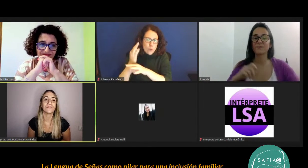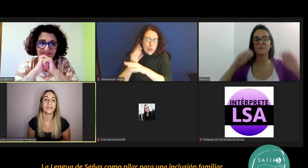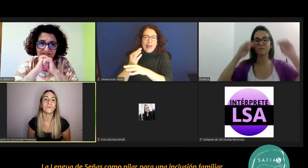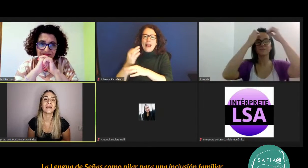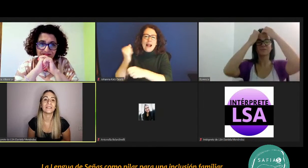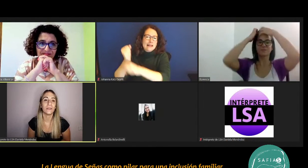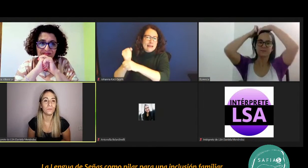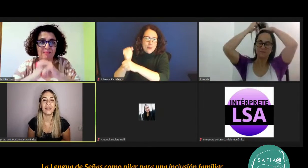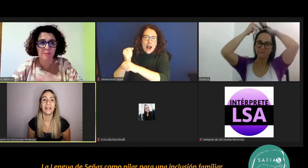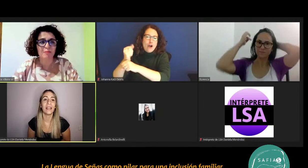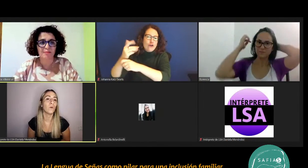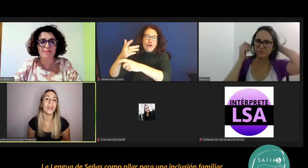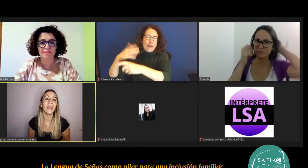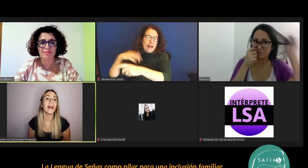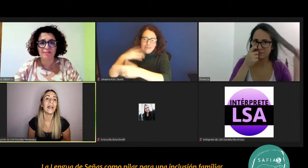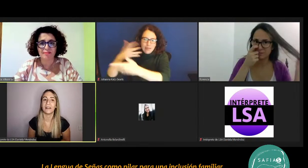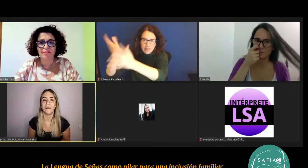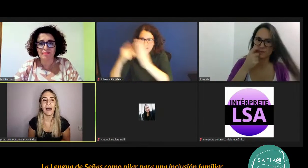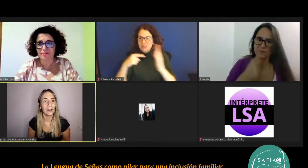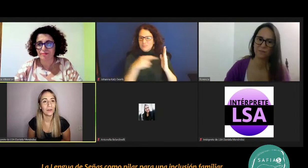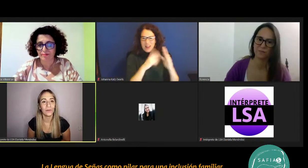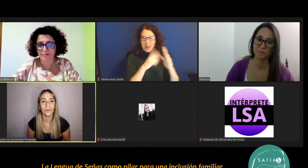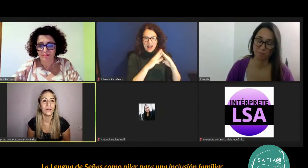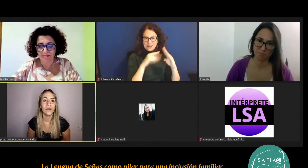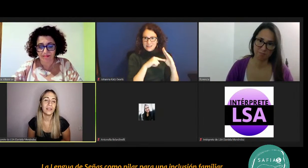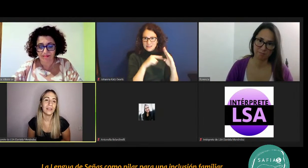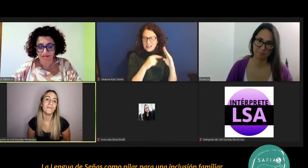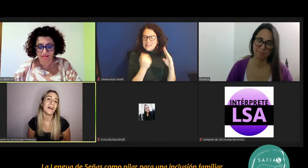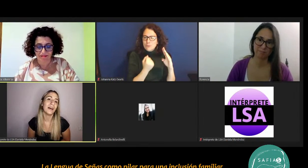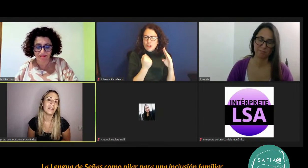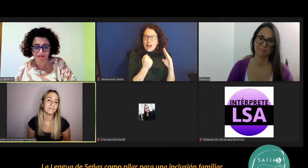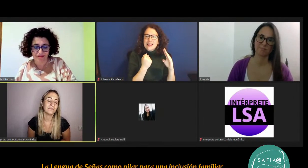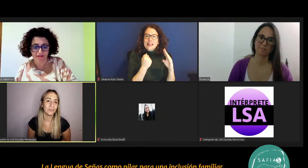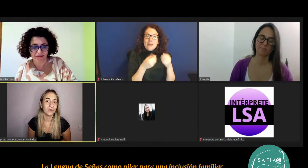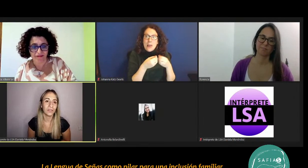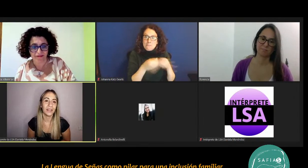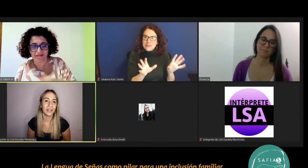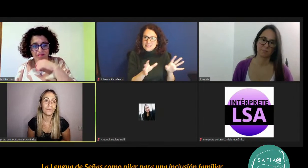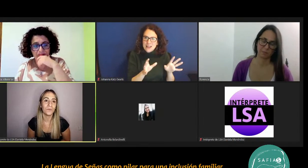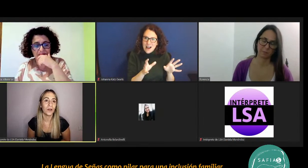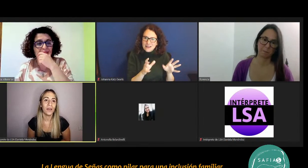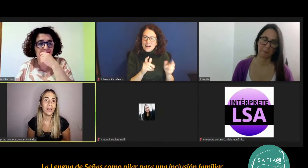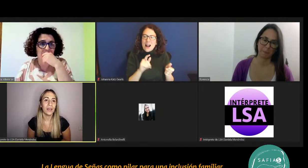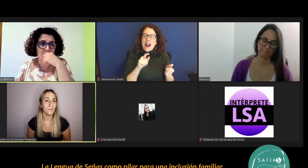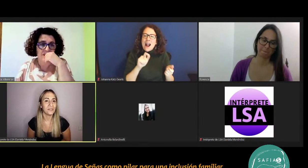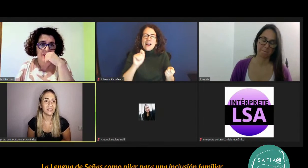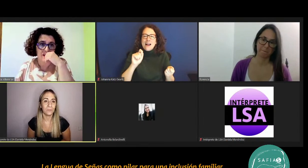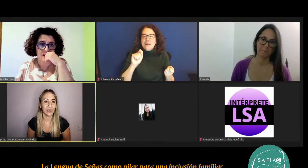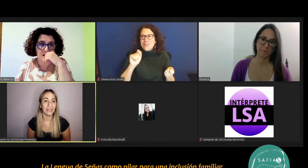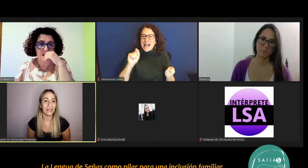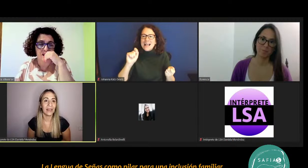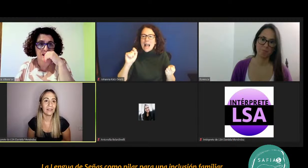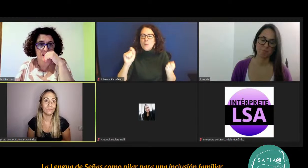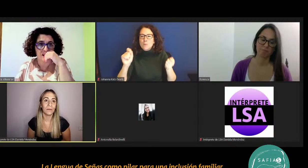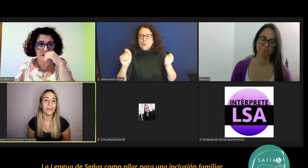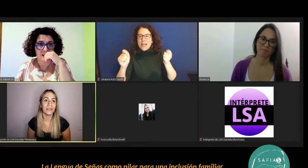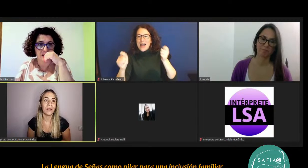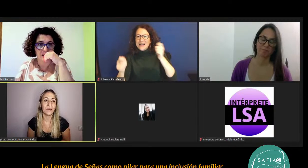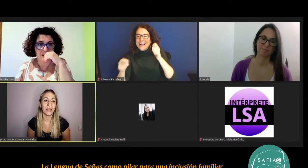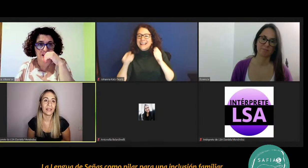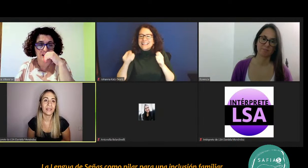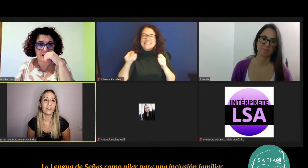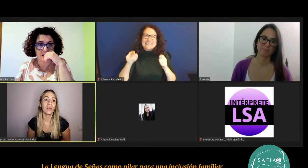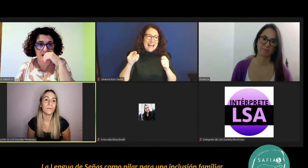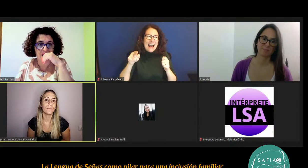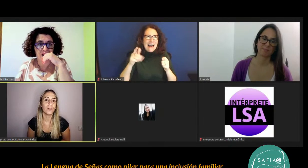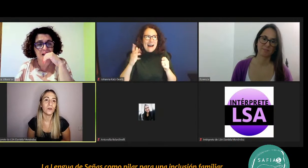importante es empezar por casa. Después la escuela, el trabajo, la vida cotidiana, ¿no? Pero empezar por casa es fundamental